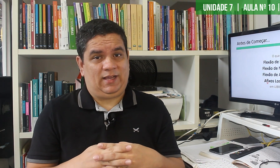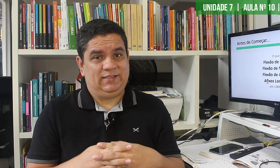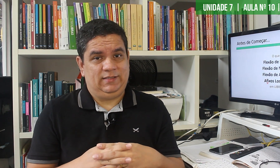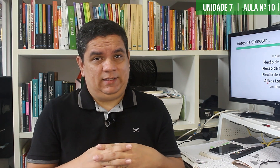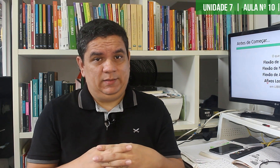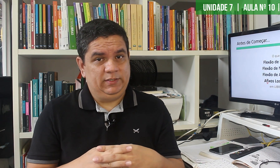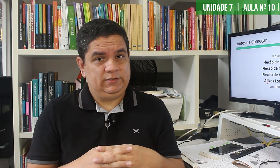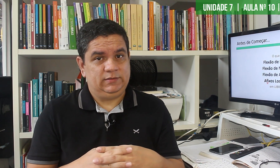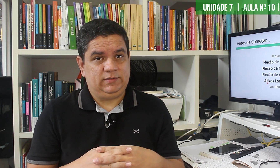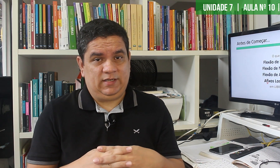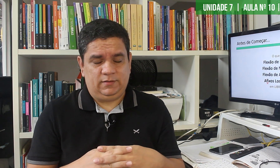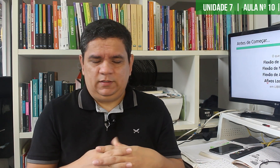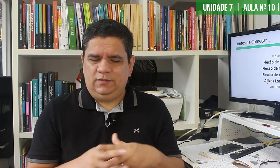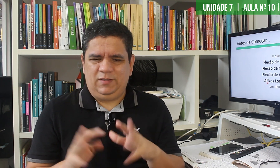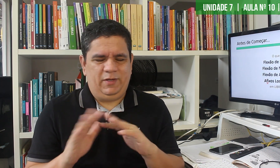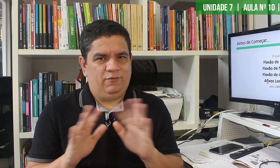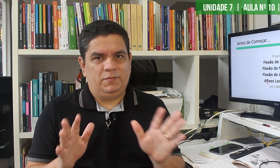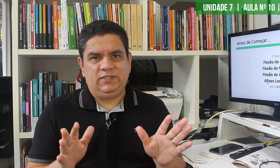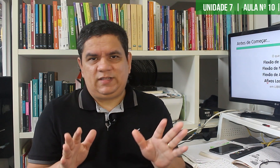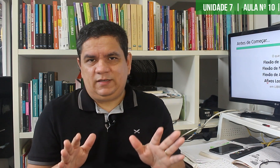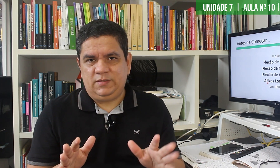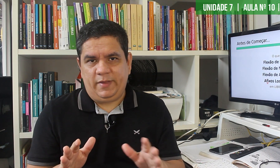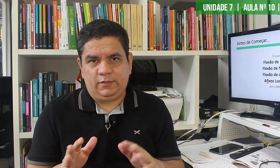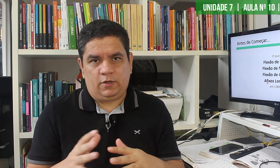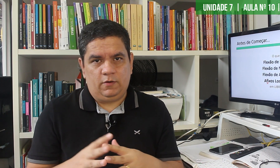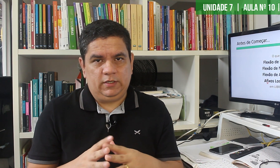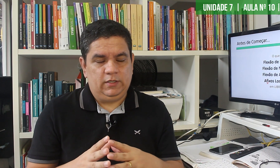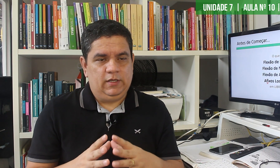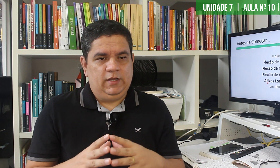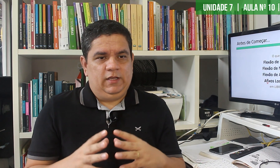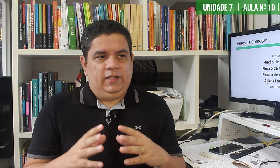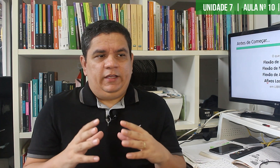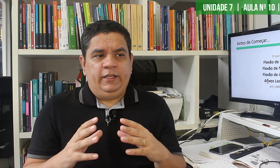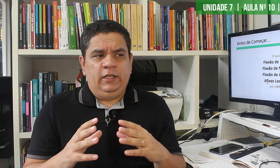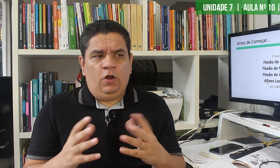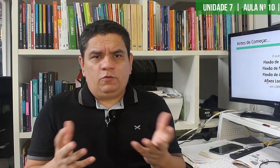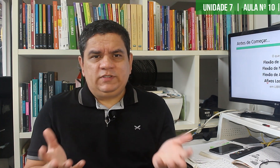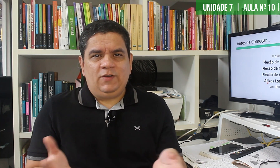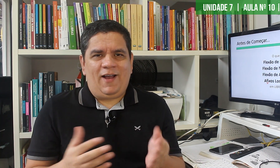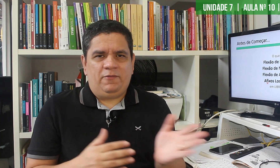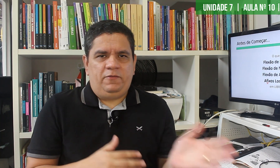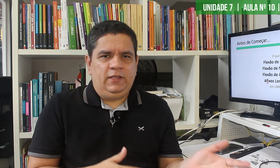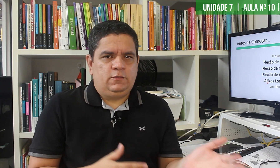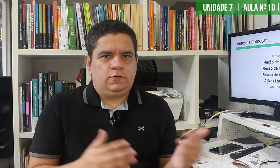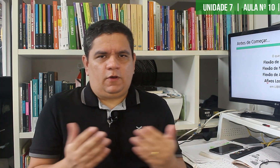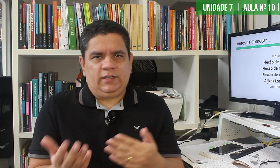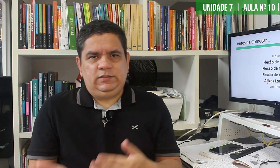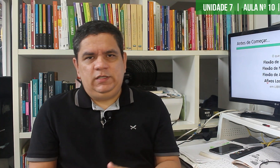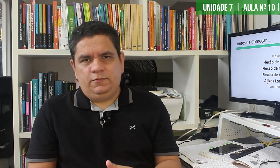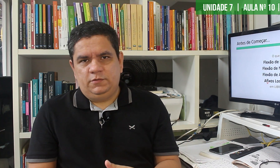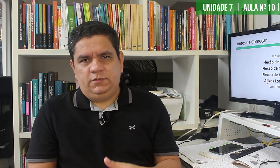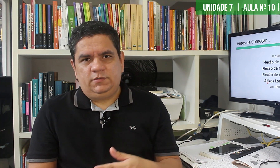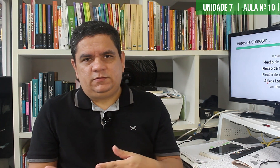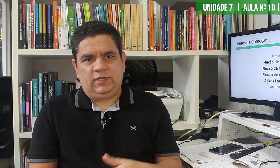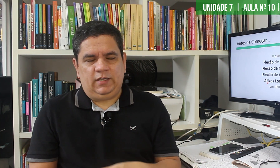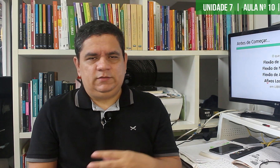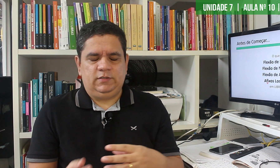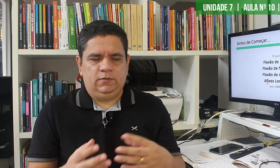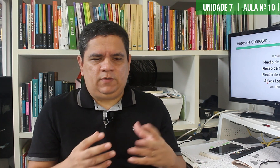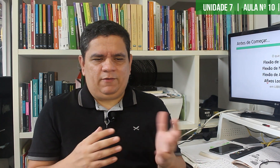sintaxe da Libras, tá? Também não vamos entrar nesse mérito agora. E logo, que são afixos locativos, tá? Então,